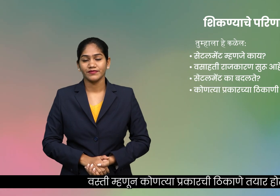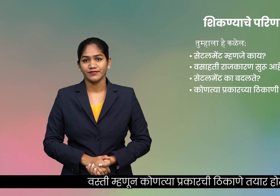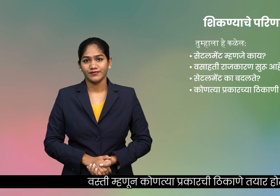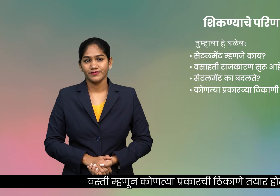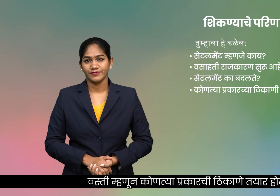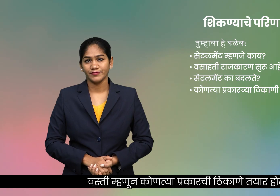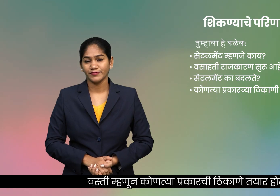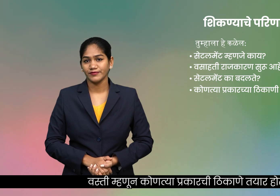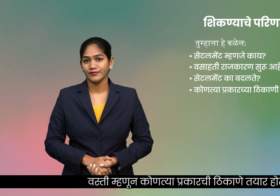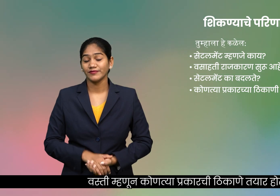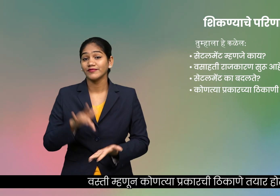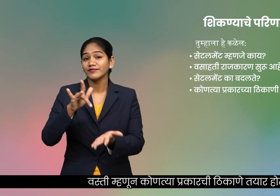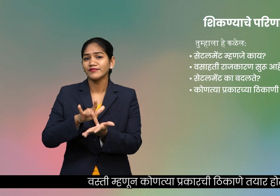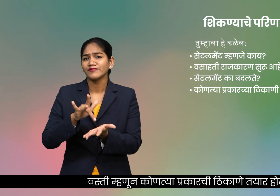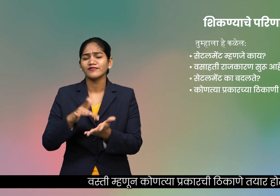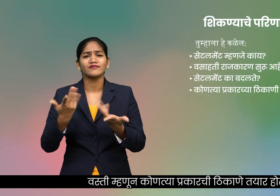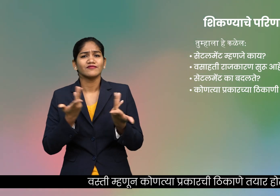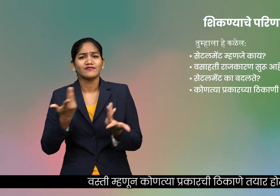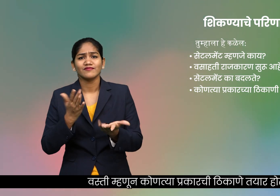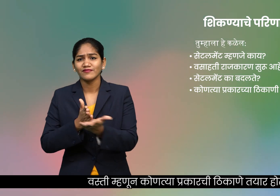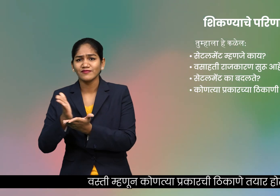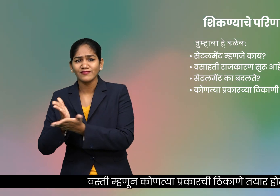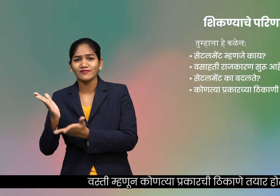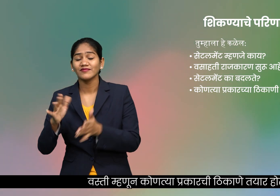वस्ती म्हणून कोणत्या प्रकारची ठिकाणे तयार होतात?